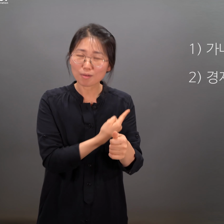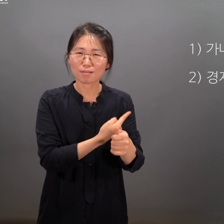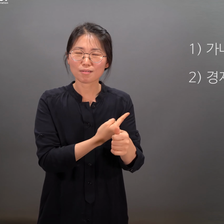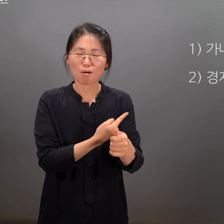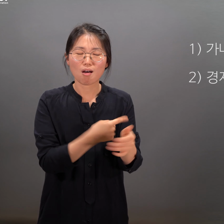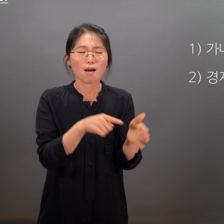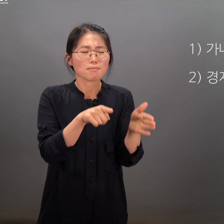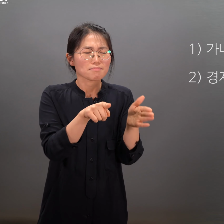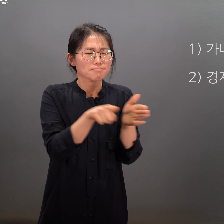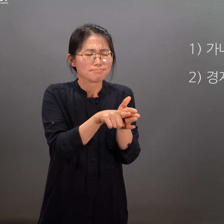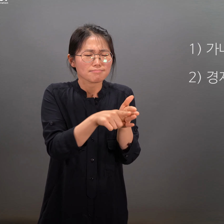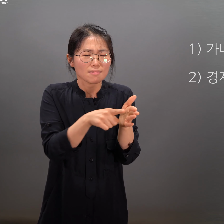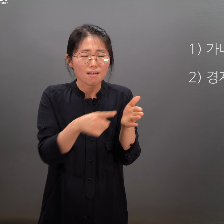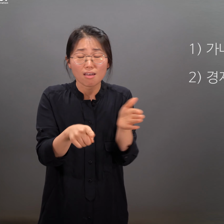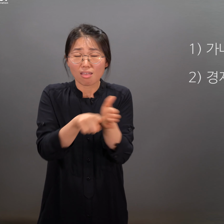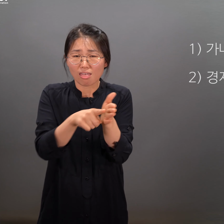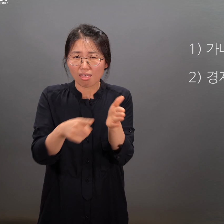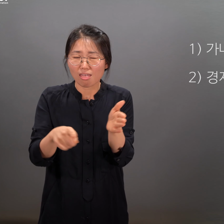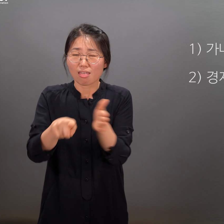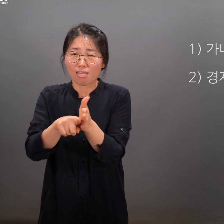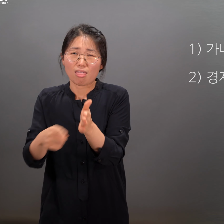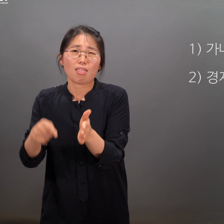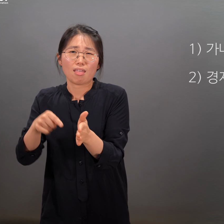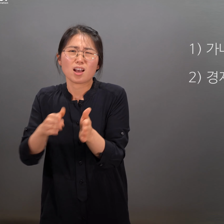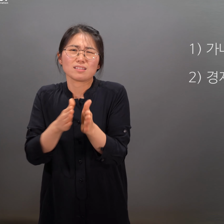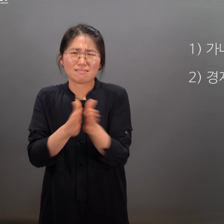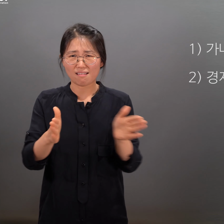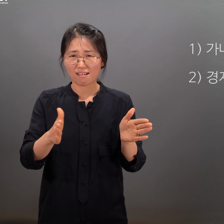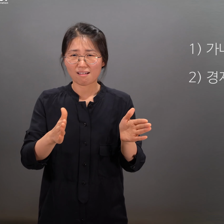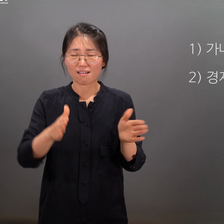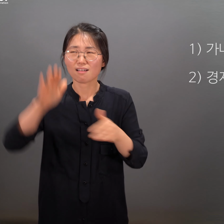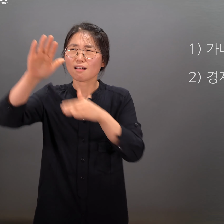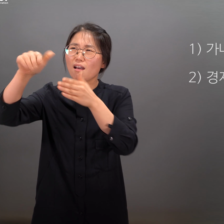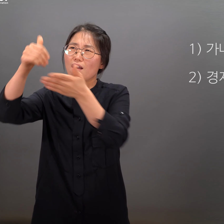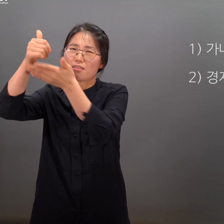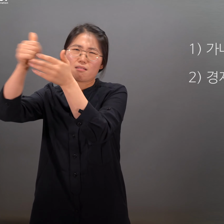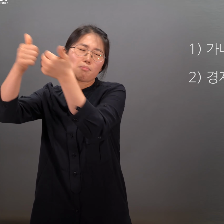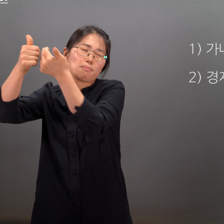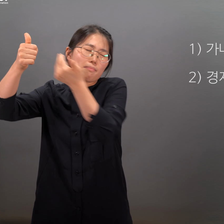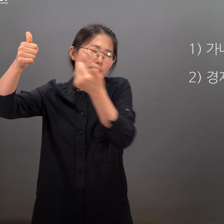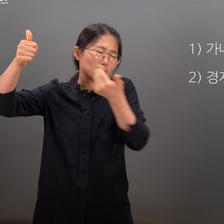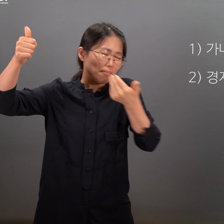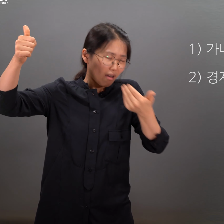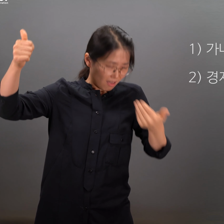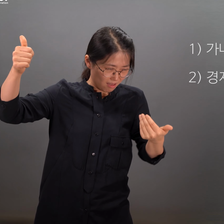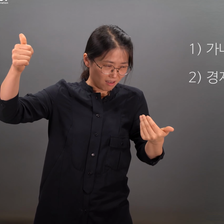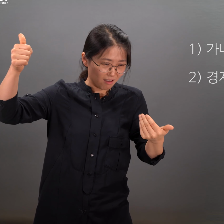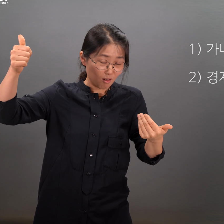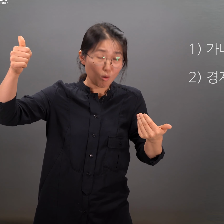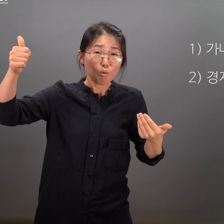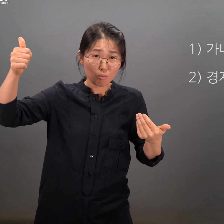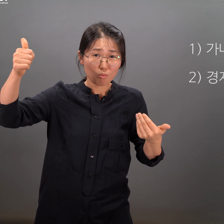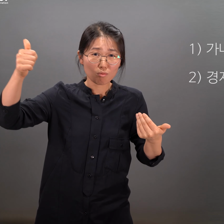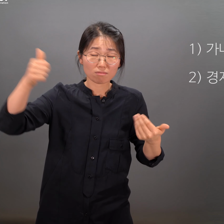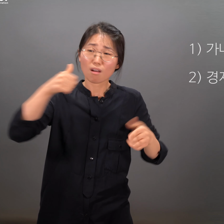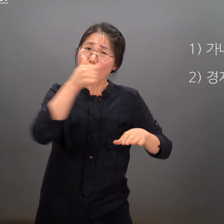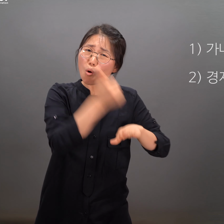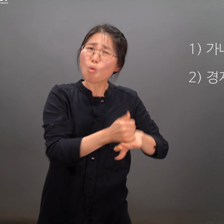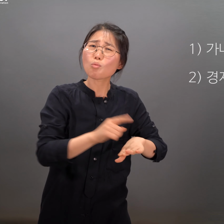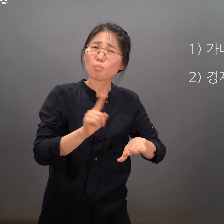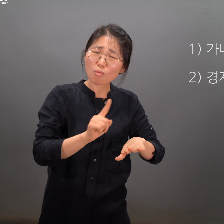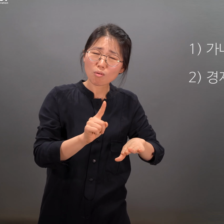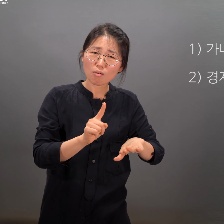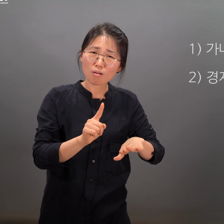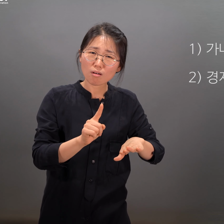생겨요. 그러다 보니 슬슬 타락의 길을 걷기 시작합니다. 그리고 자연스럽게 하나님의 길로부터 멀어져 가는 거예요.